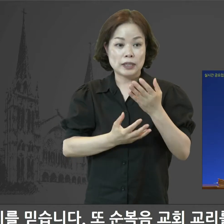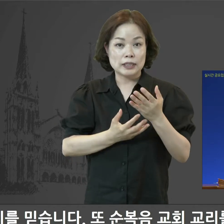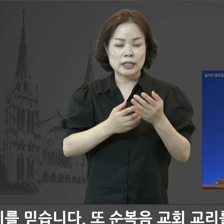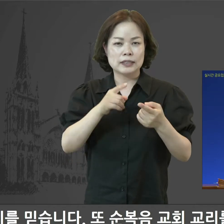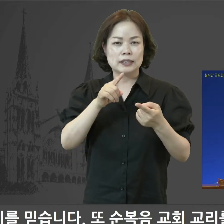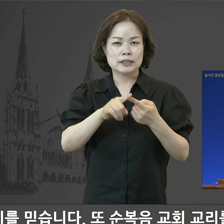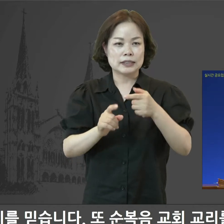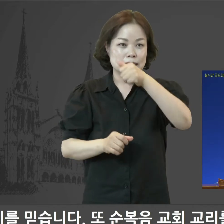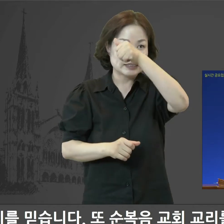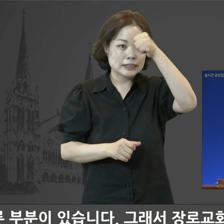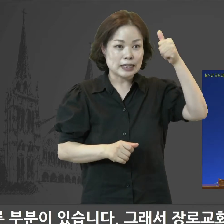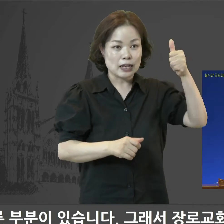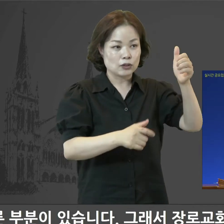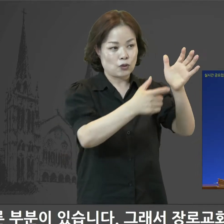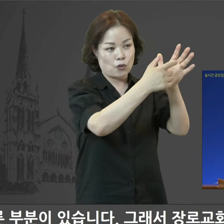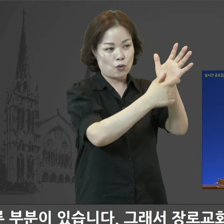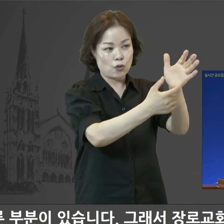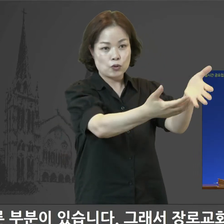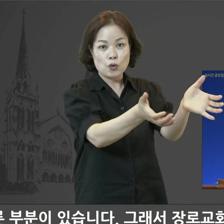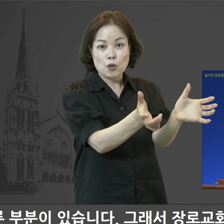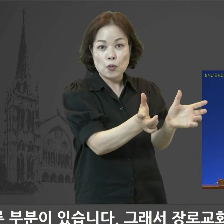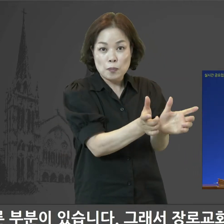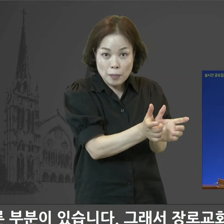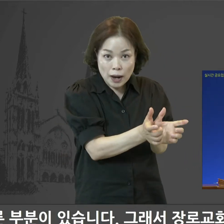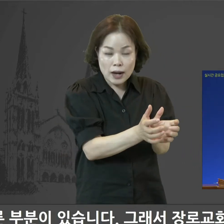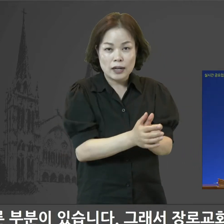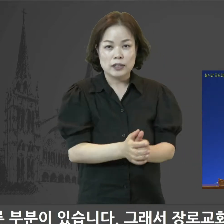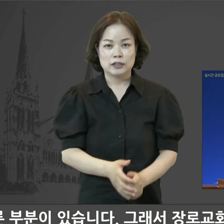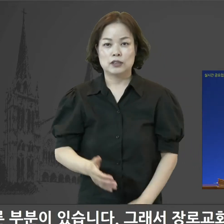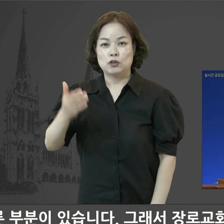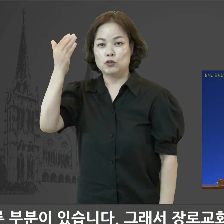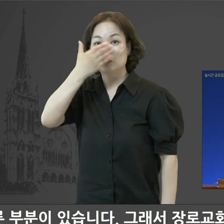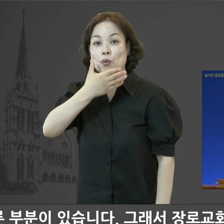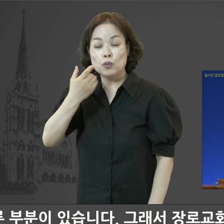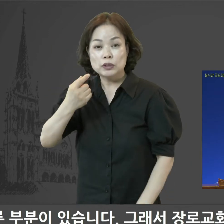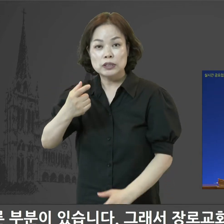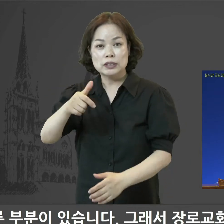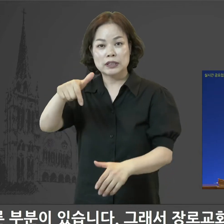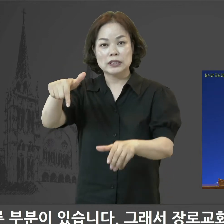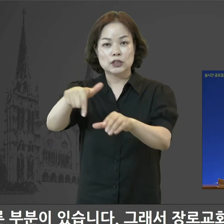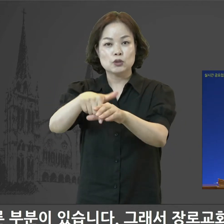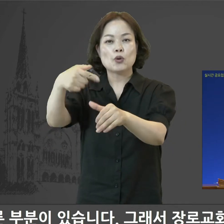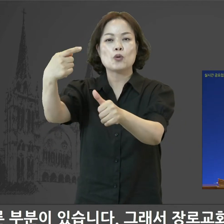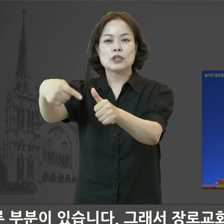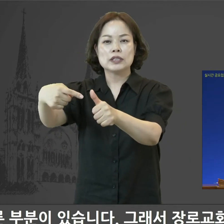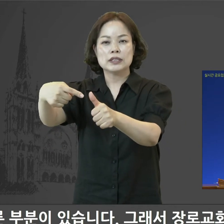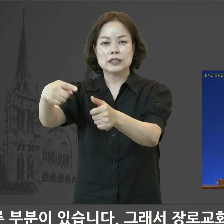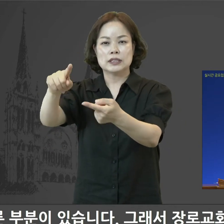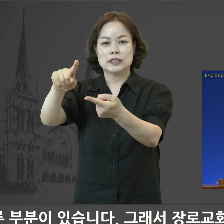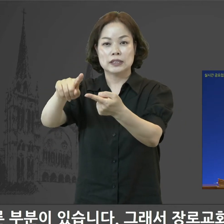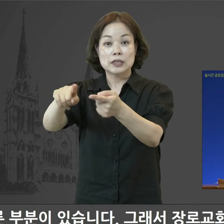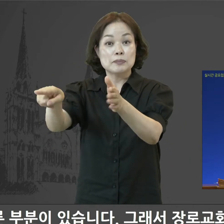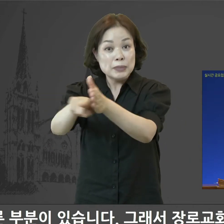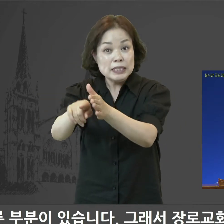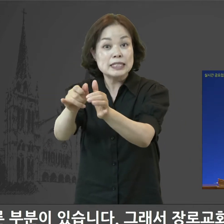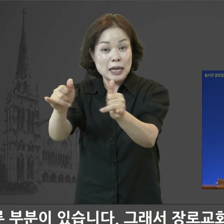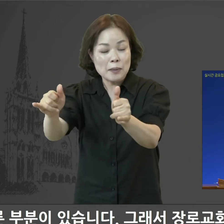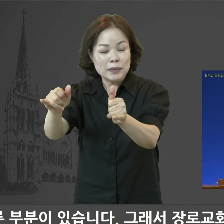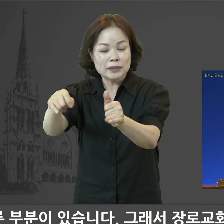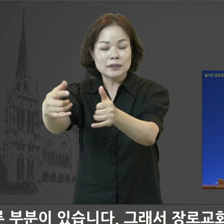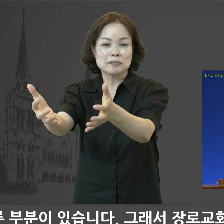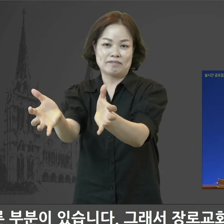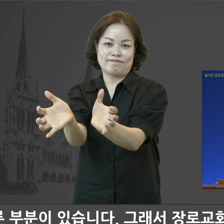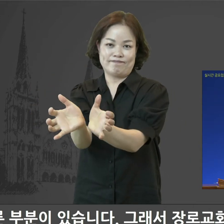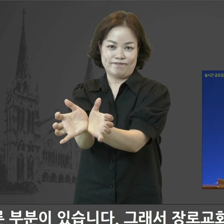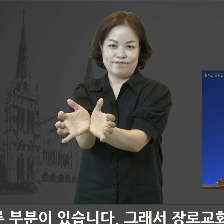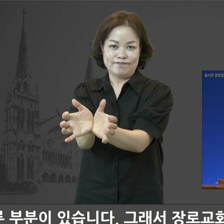사람들은 장로교파고요. 순복음 교회가 믿고 있는 그 교리를 따르는 사람들은 순복음파, 이렇게